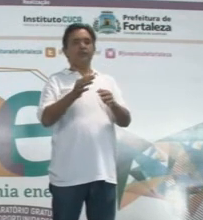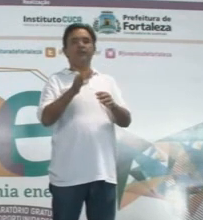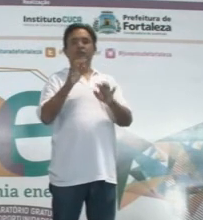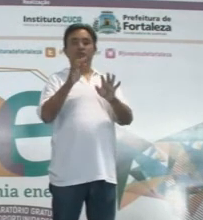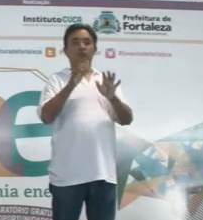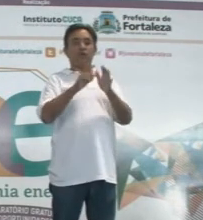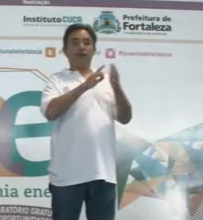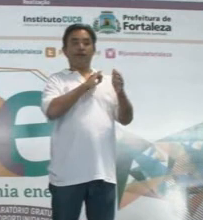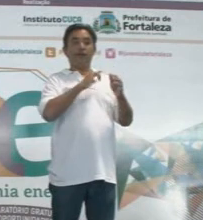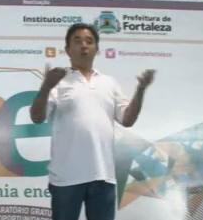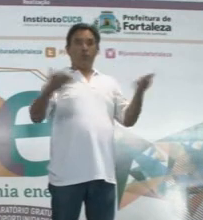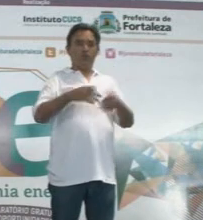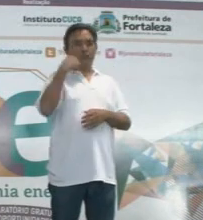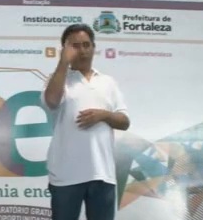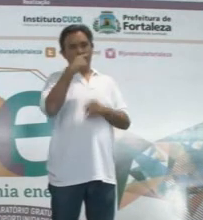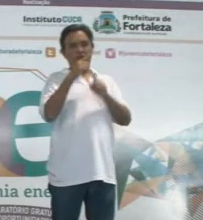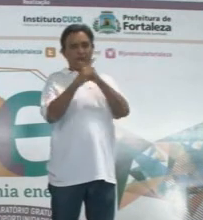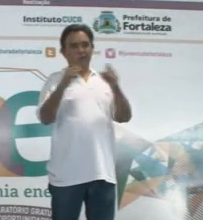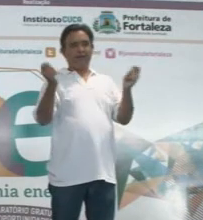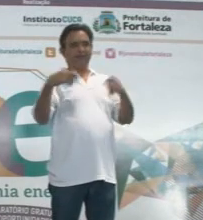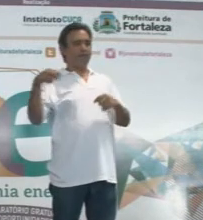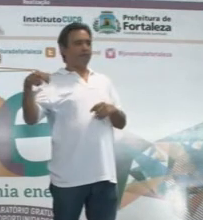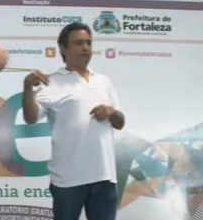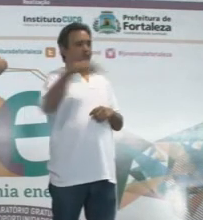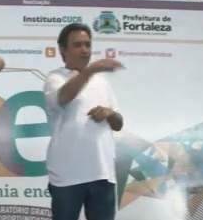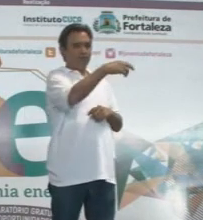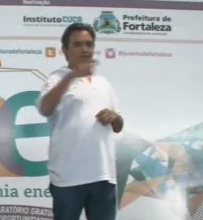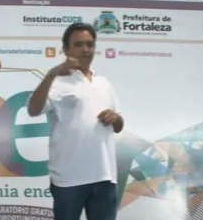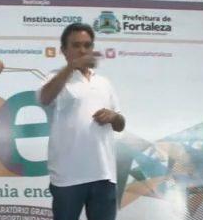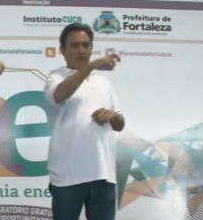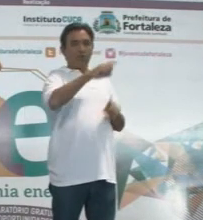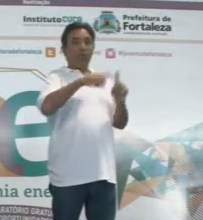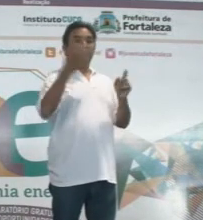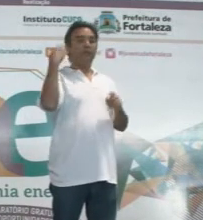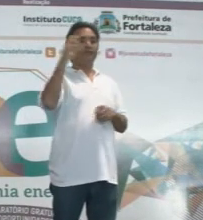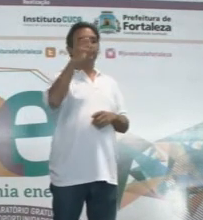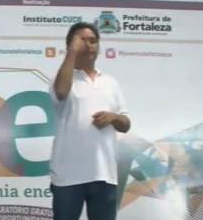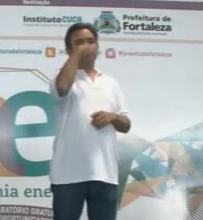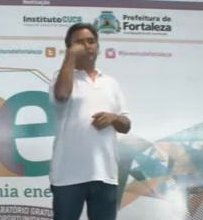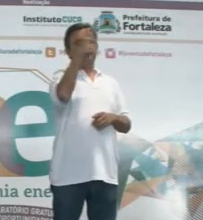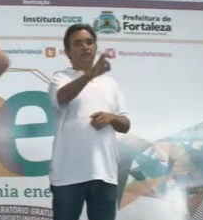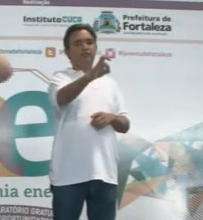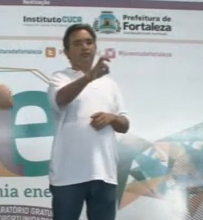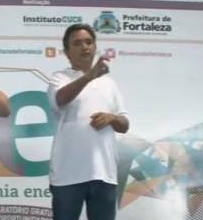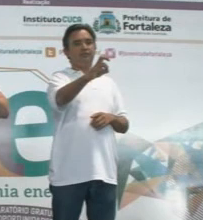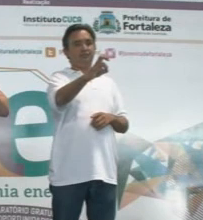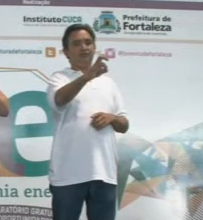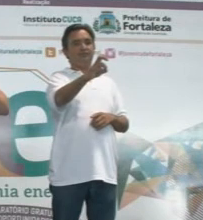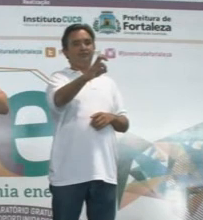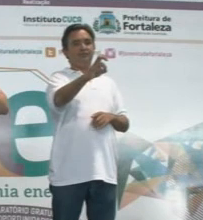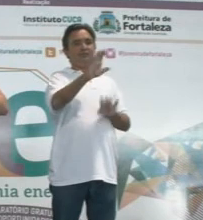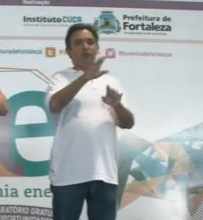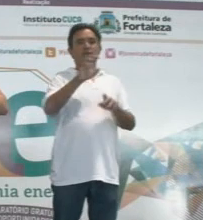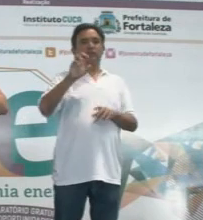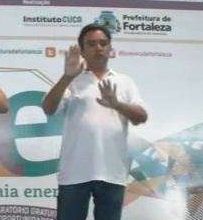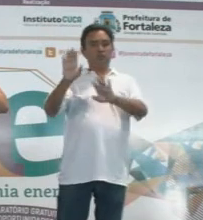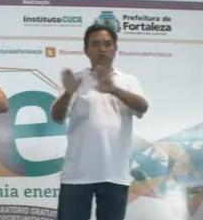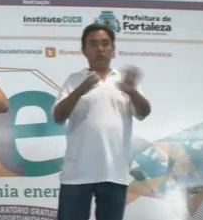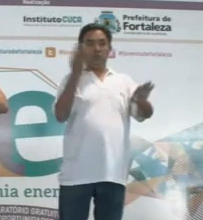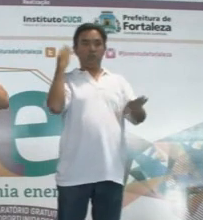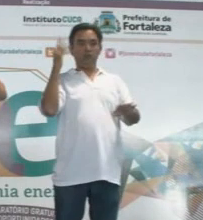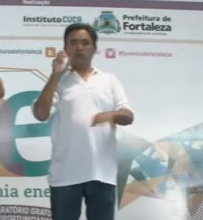dentro da França, governando, e seguro, porque qualquer manifestação social, ele está lá no Palácio de Versalhes.